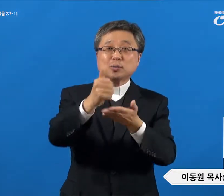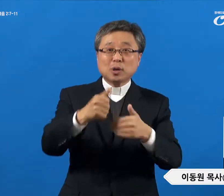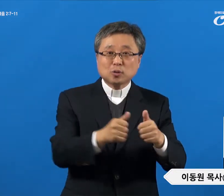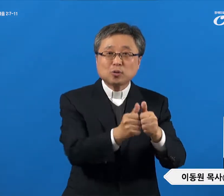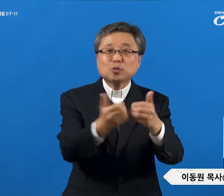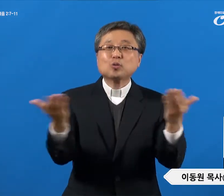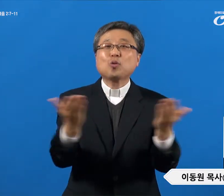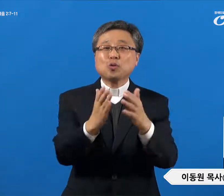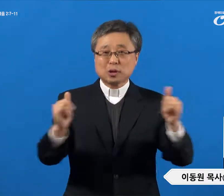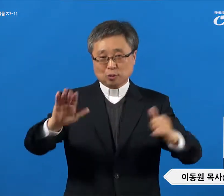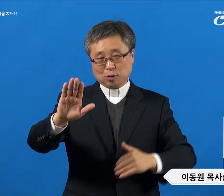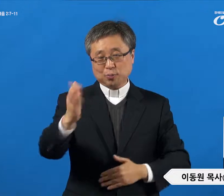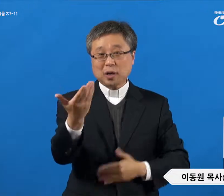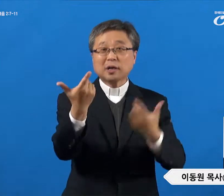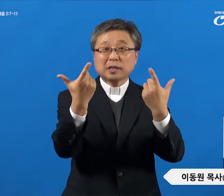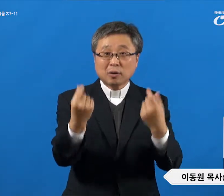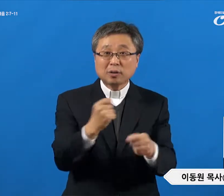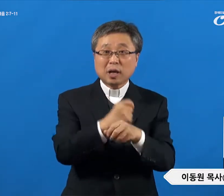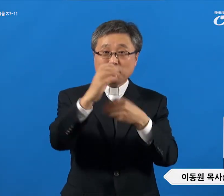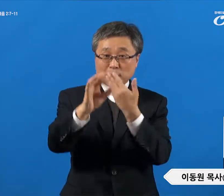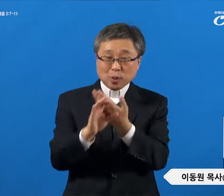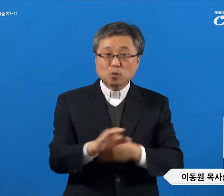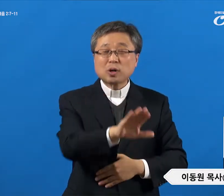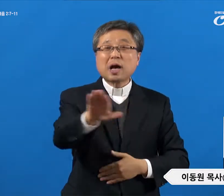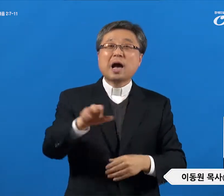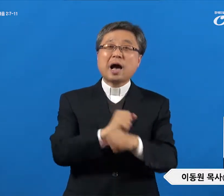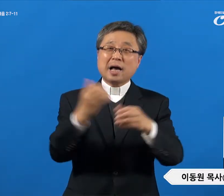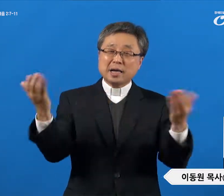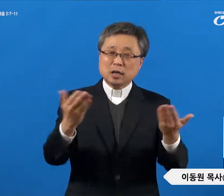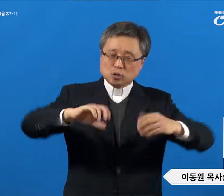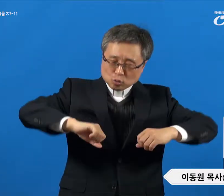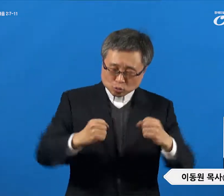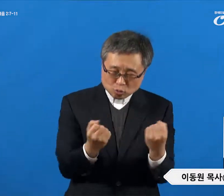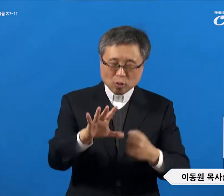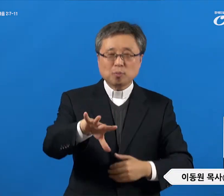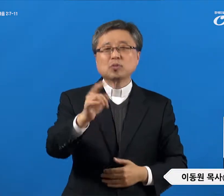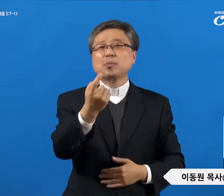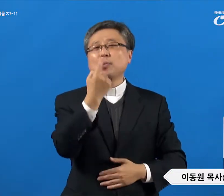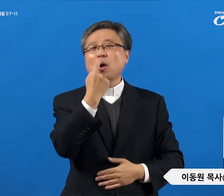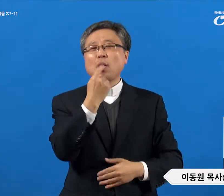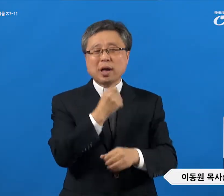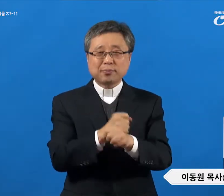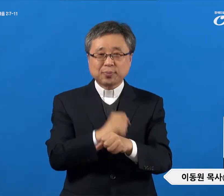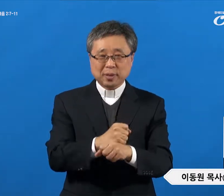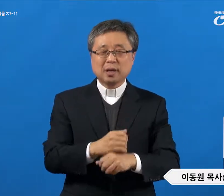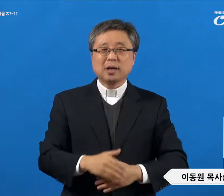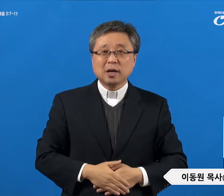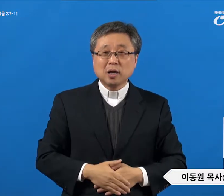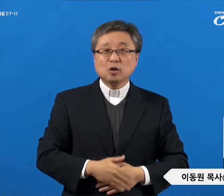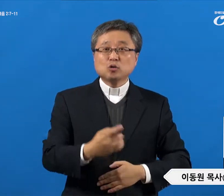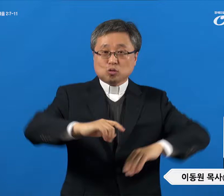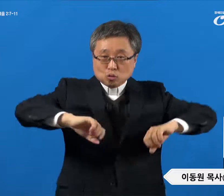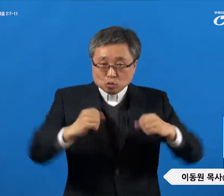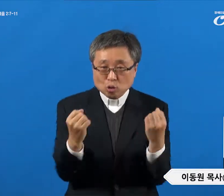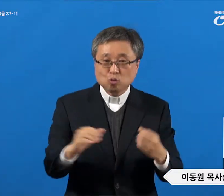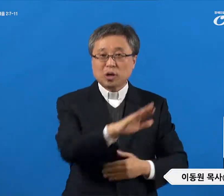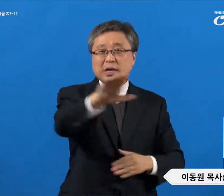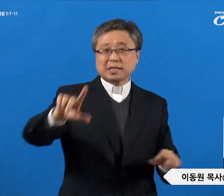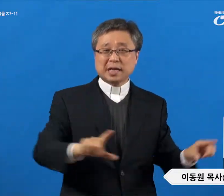것입니다. 그렇다면 우리가 할 일, 순종을 먼저 배워야 합니다. 순종이 우리의 삶이 되어야 돼요. 순종이 우리의 라이프